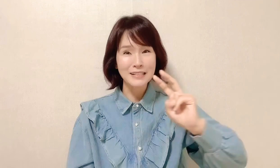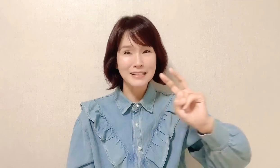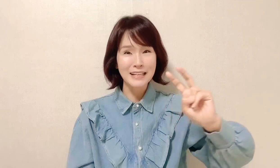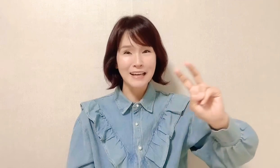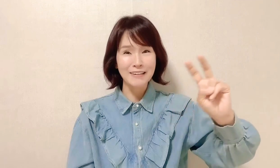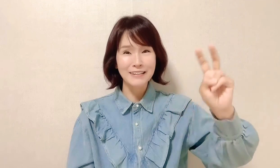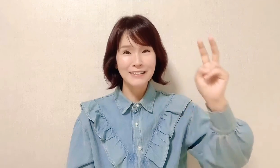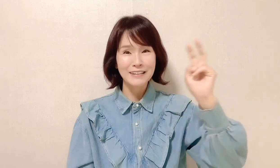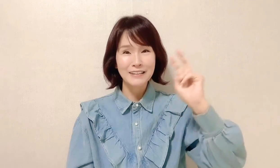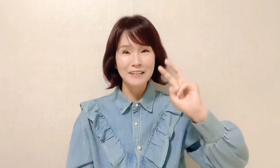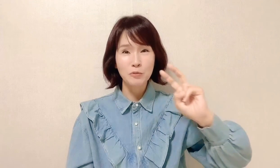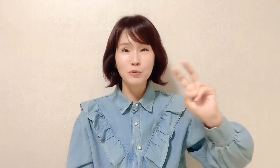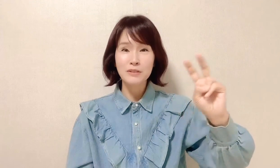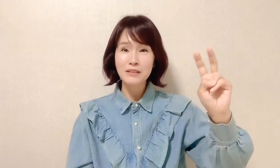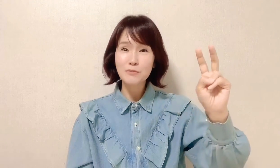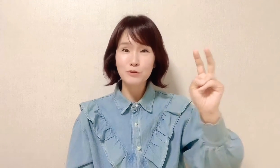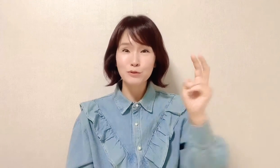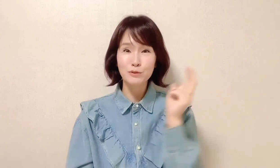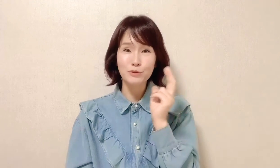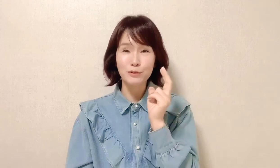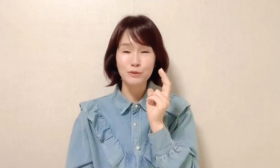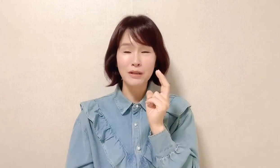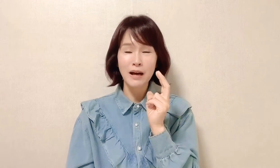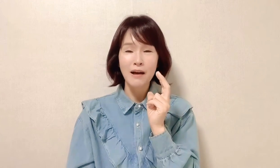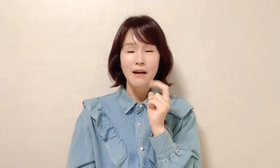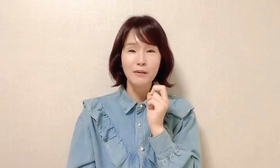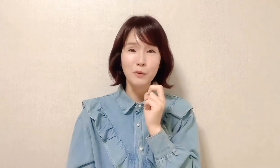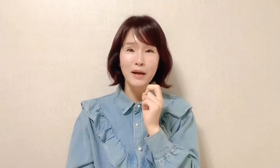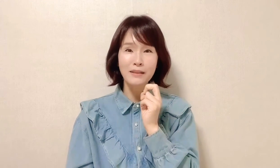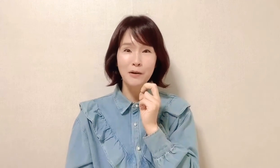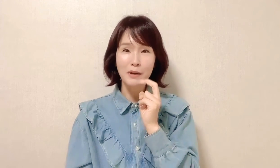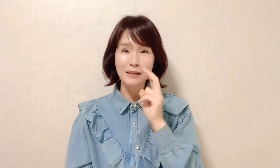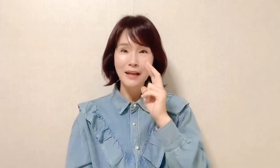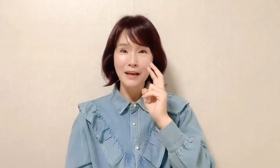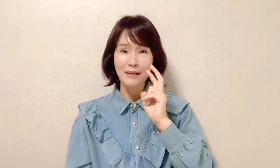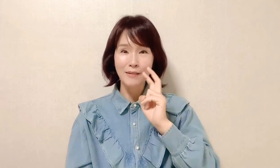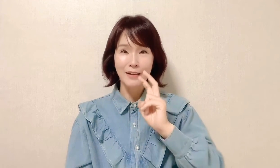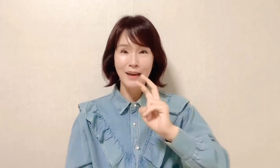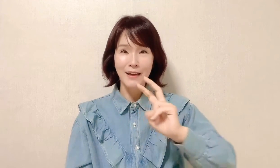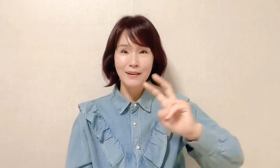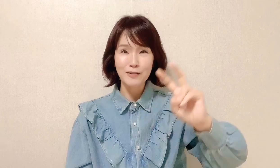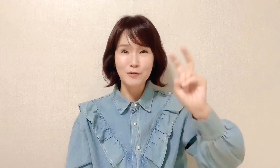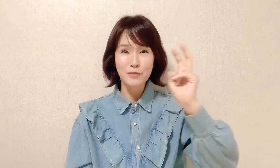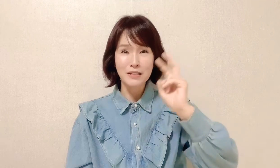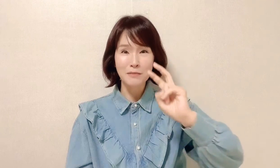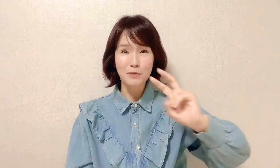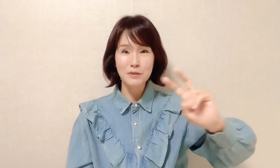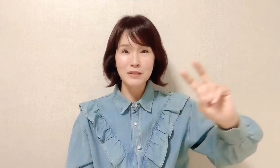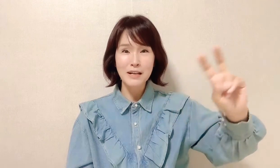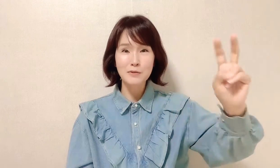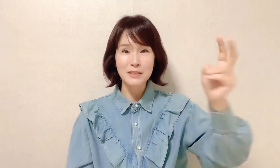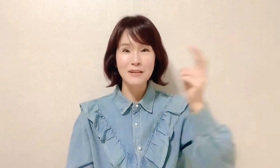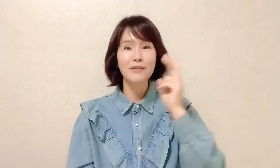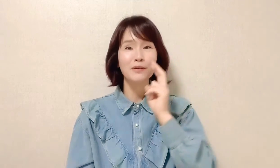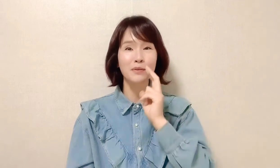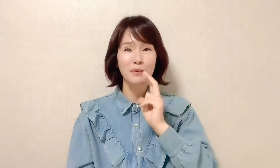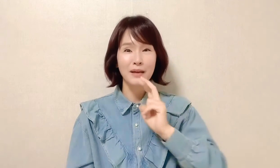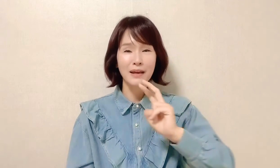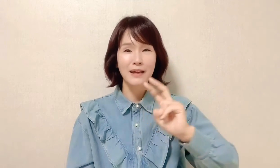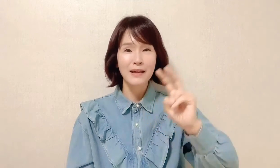있잖아요. 보통 그림으로도 우리가 노래한다고 할 때 이렇게 움직이는 표시할 수 있죠. 이렇게.